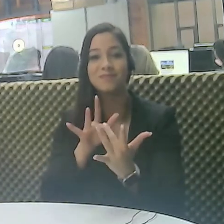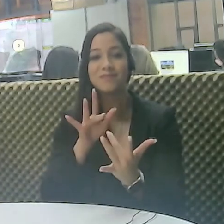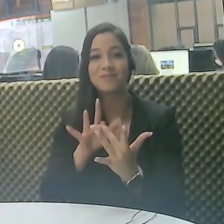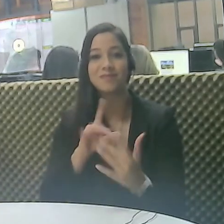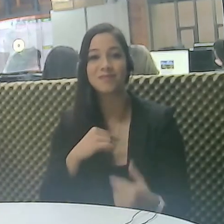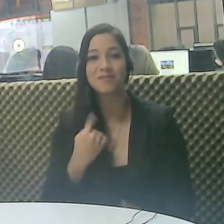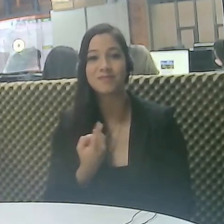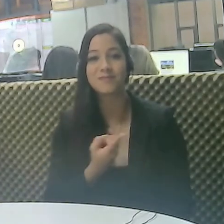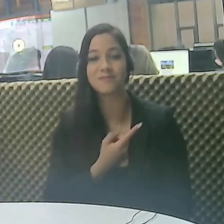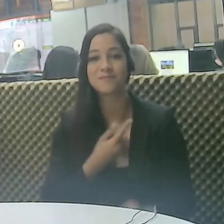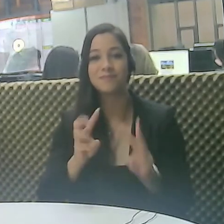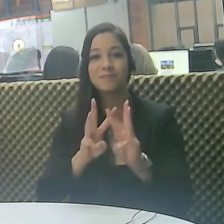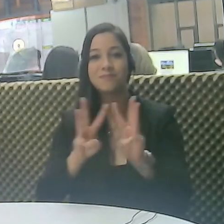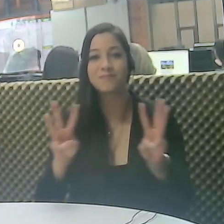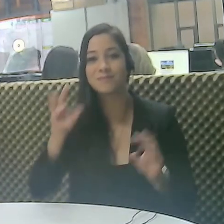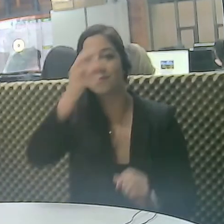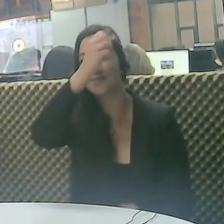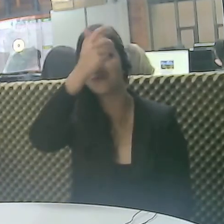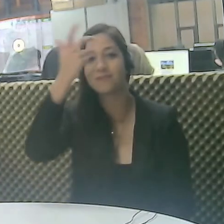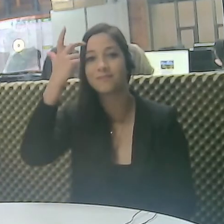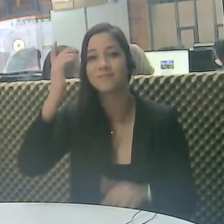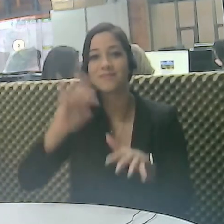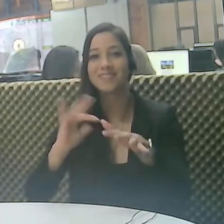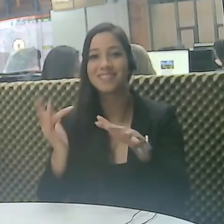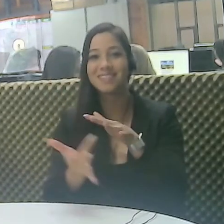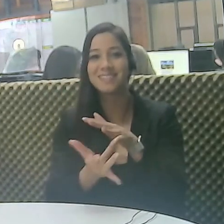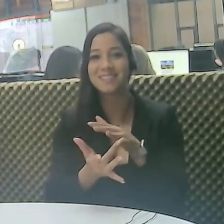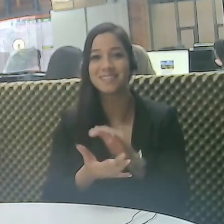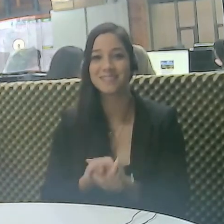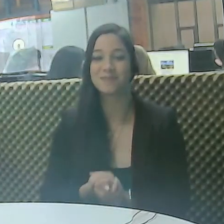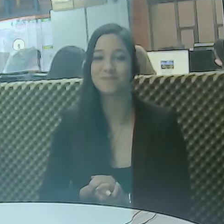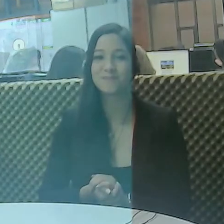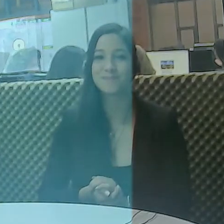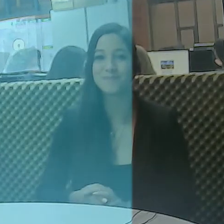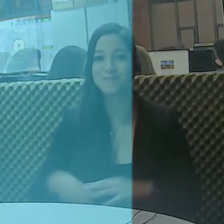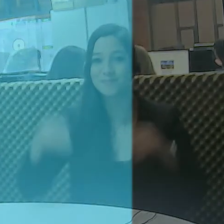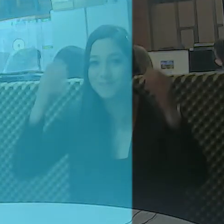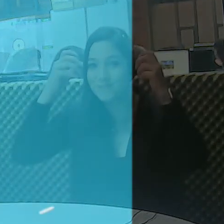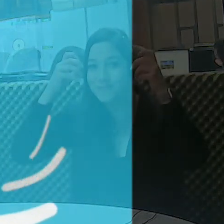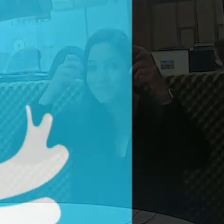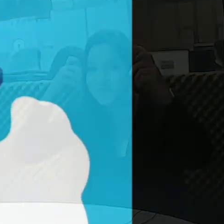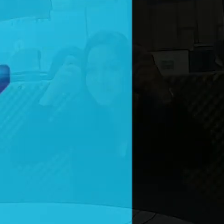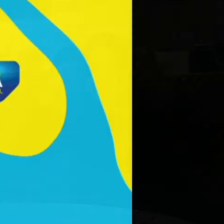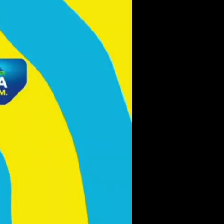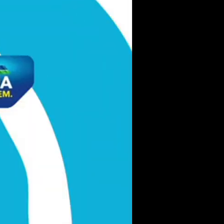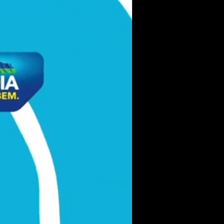Continue conosco no portal da Prefeitura e nas redes sociais.